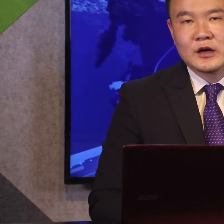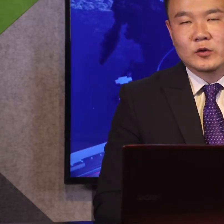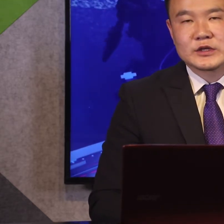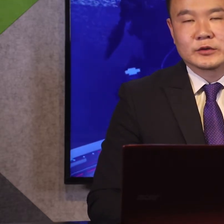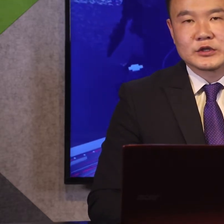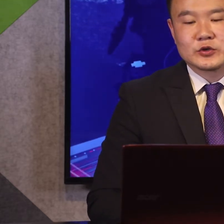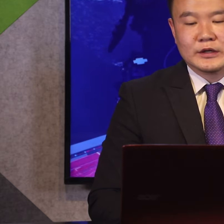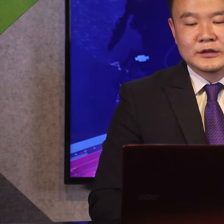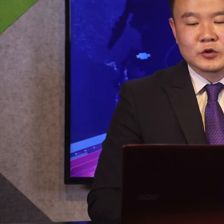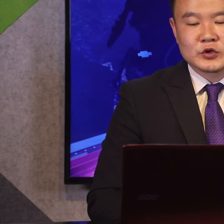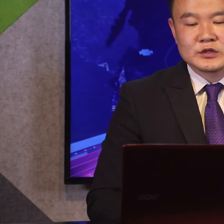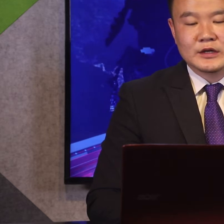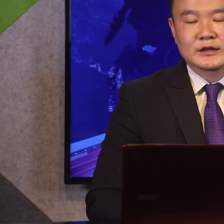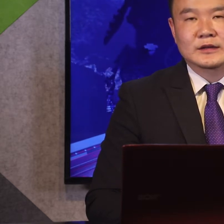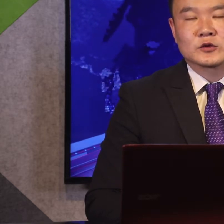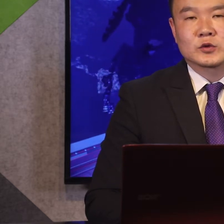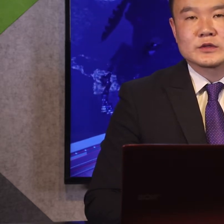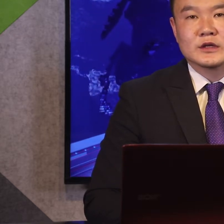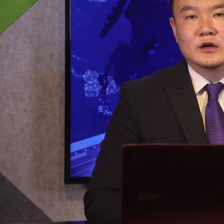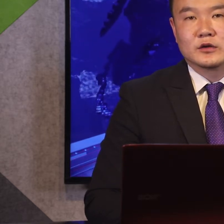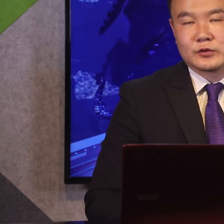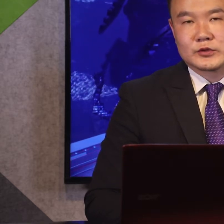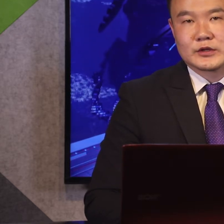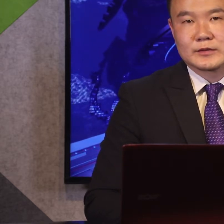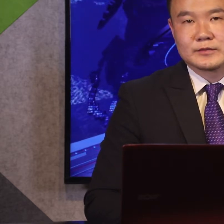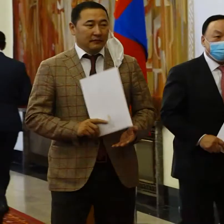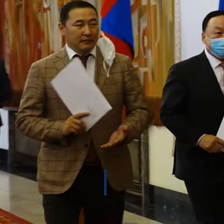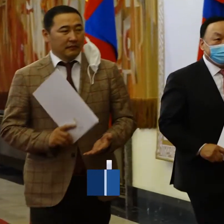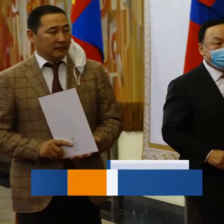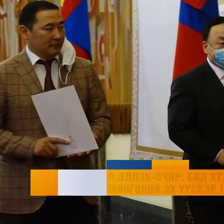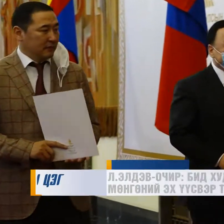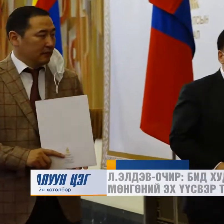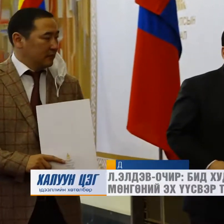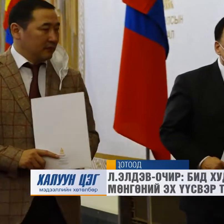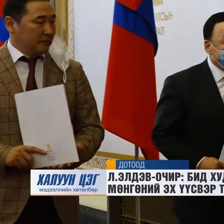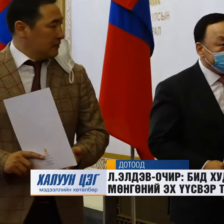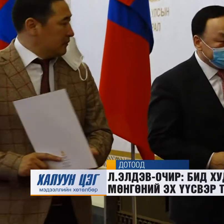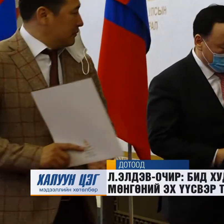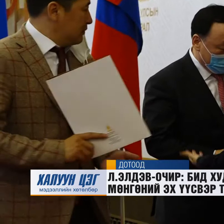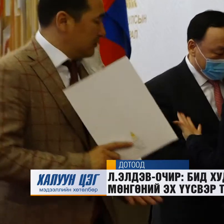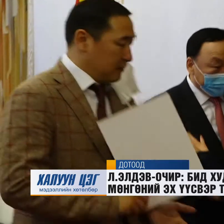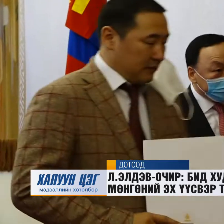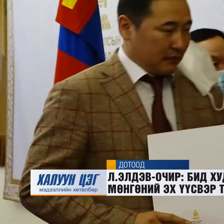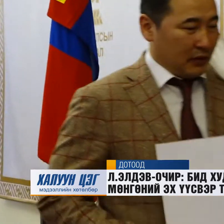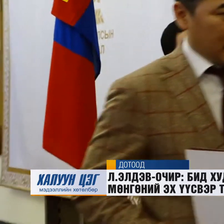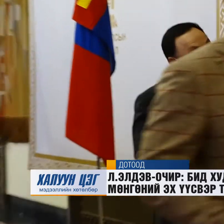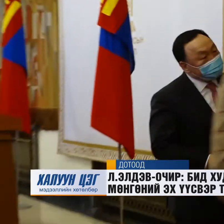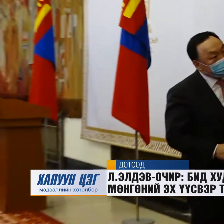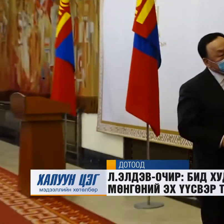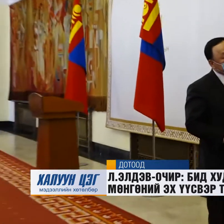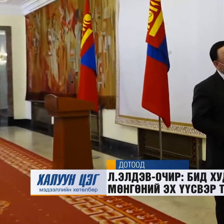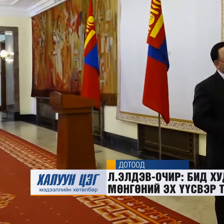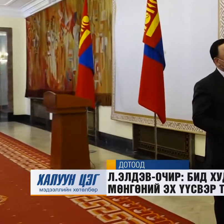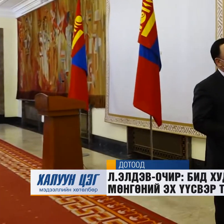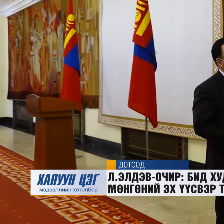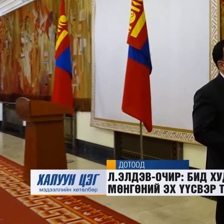нэг улсын хурлын гişүүн элдв учраас энэ талаар тодруулсныг одоо үргэж жана. Жүнэ тэгэхээр энэ нөгөө нэг ноолорыг